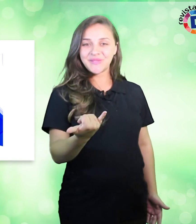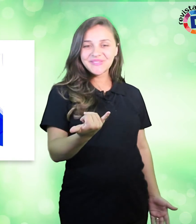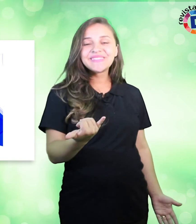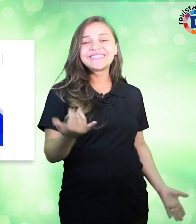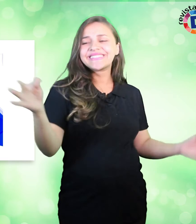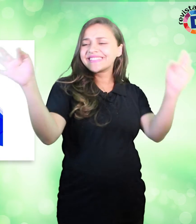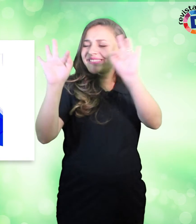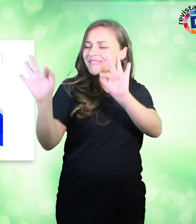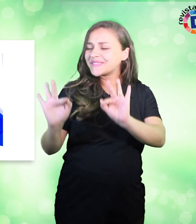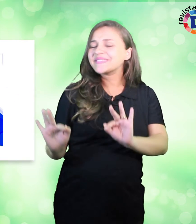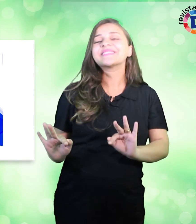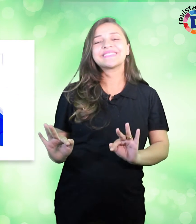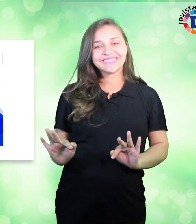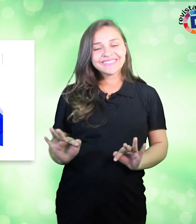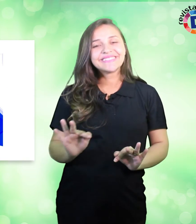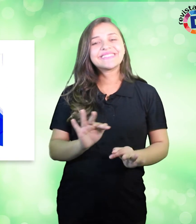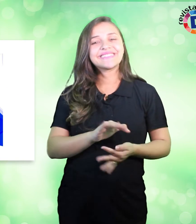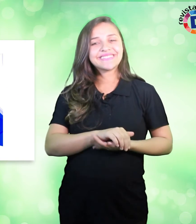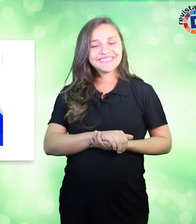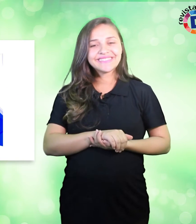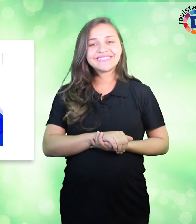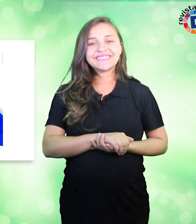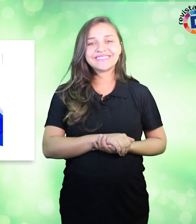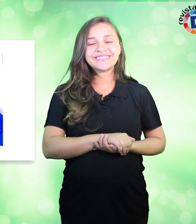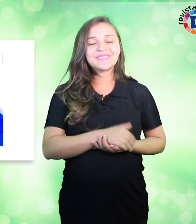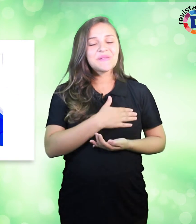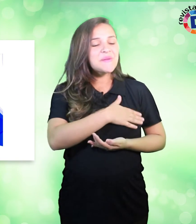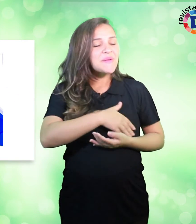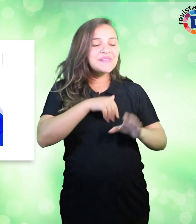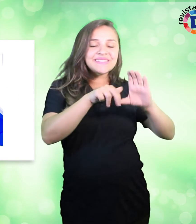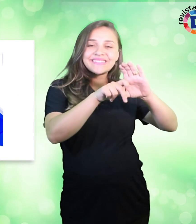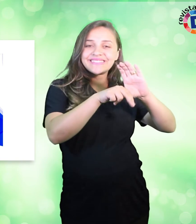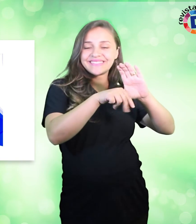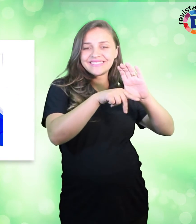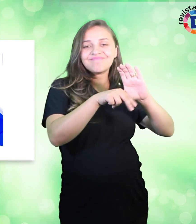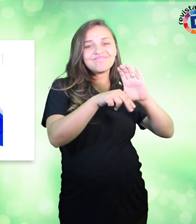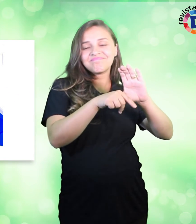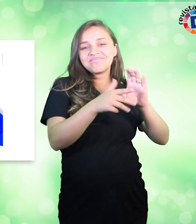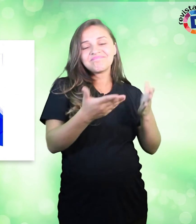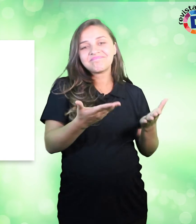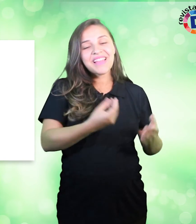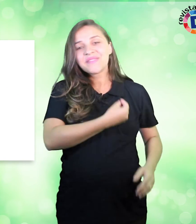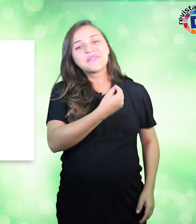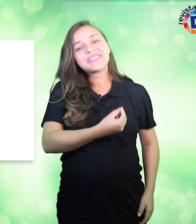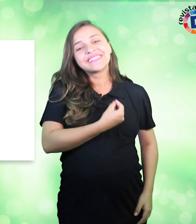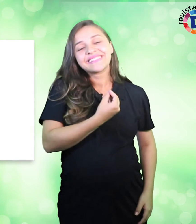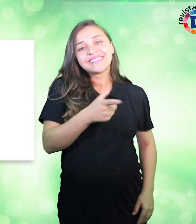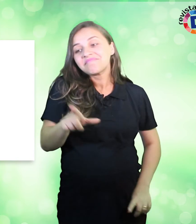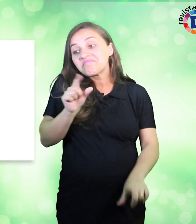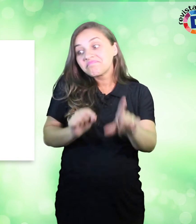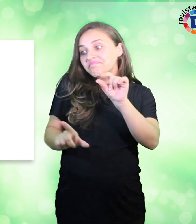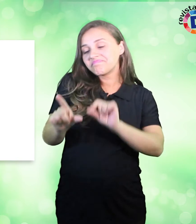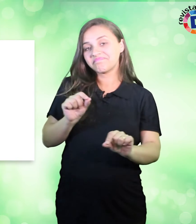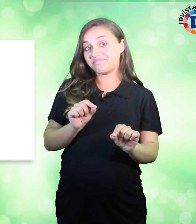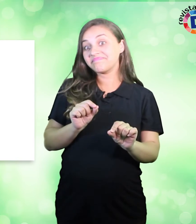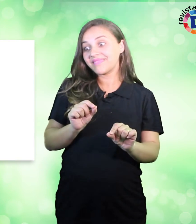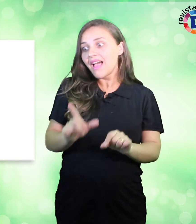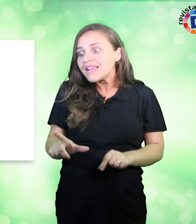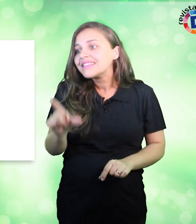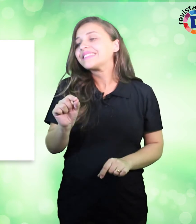que sintetiza todas as versões do Teleton. A vida é feita de escolhas, e optar pela felicidade é